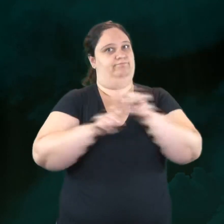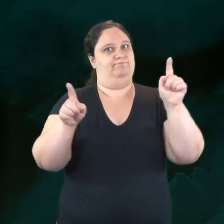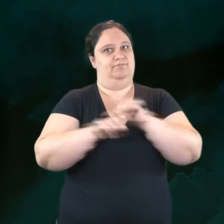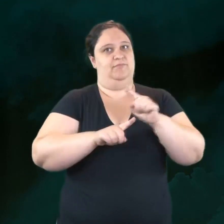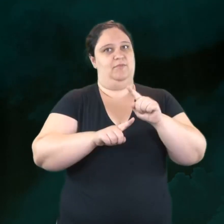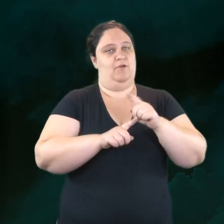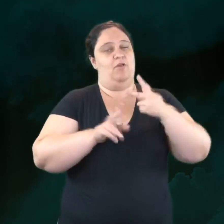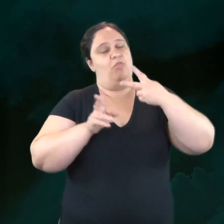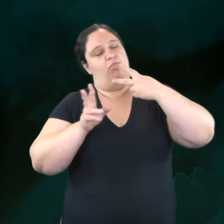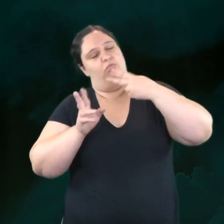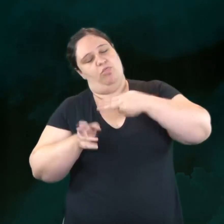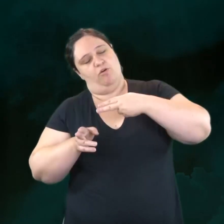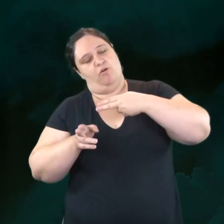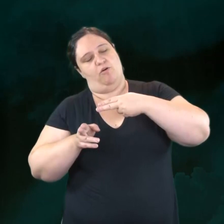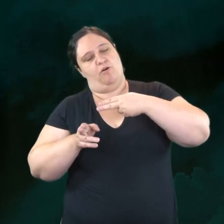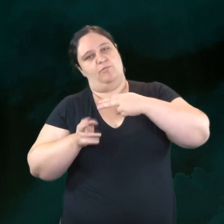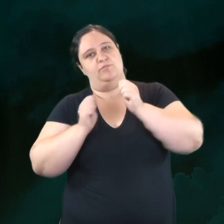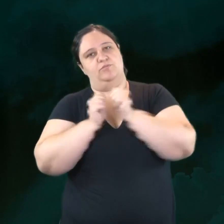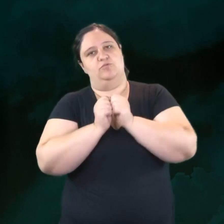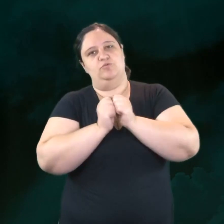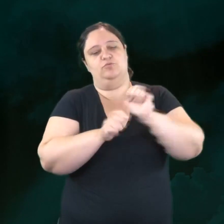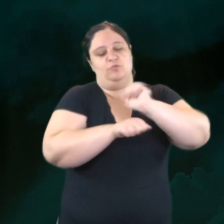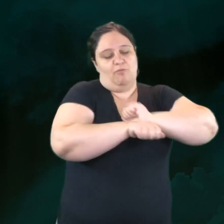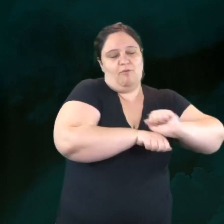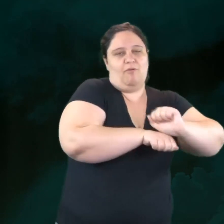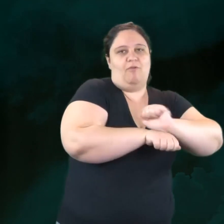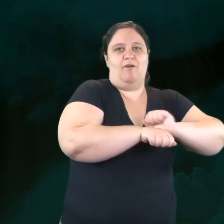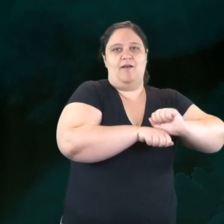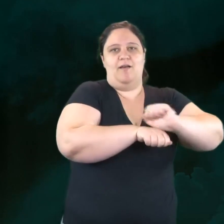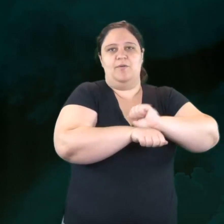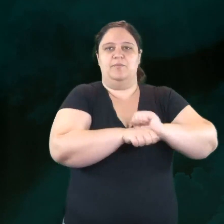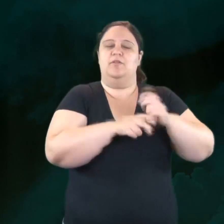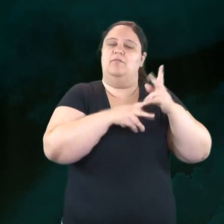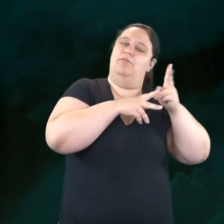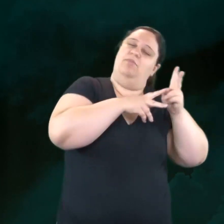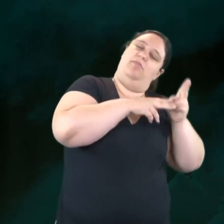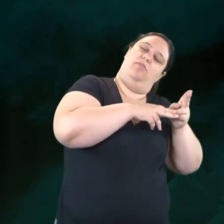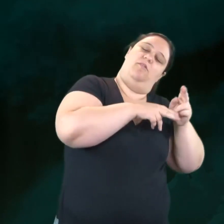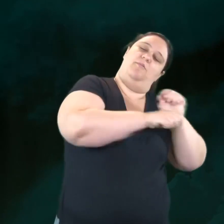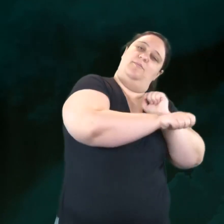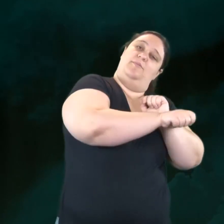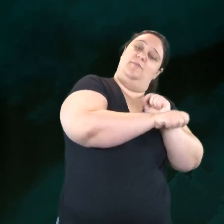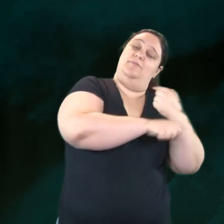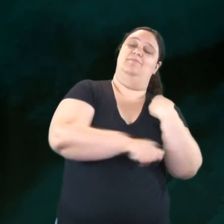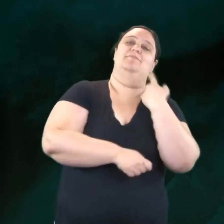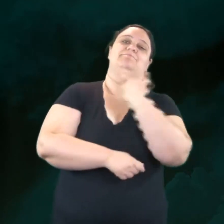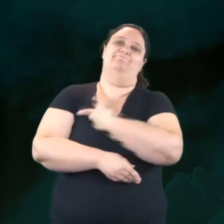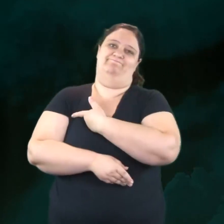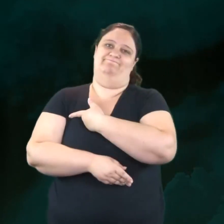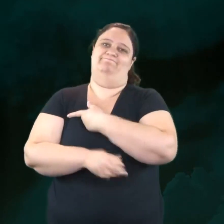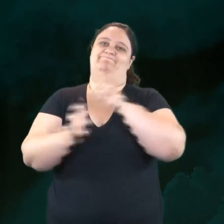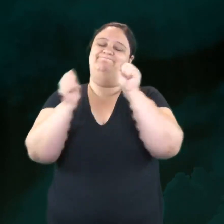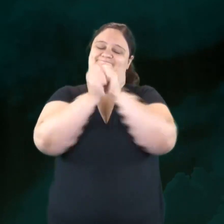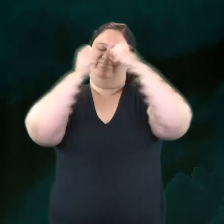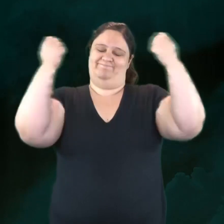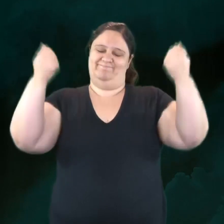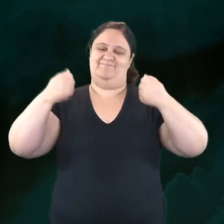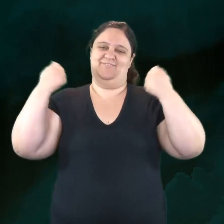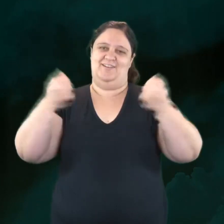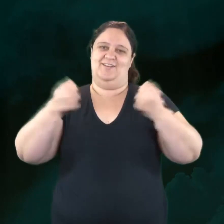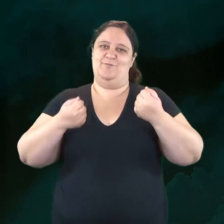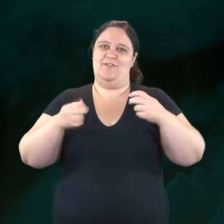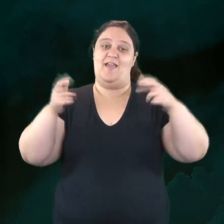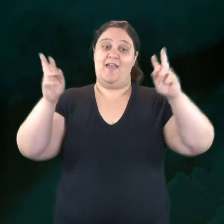está dormindo, ele está no seio de Abraão, né, aguardando por nós. Aleluia! Portanto, irmãos, não perca a